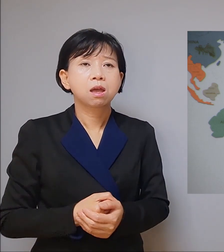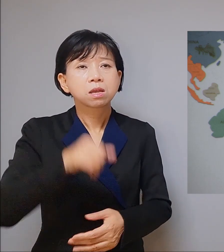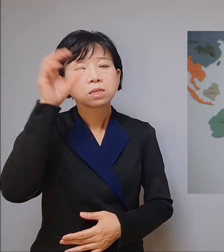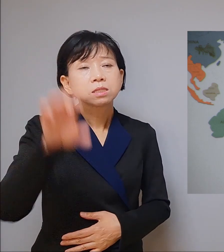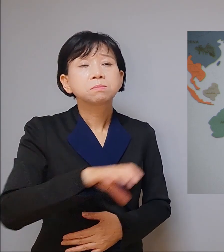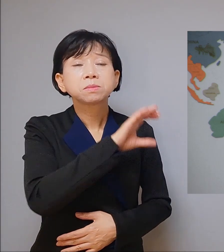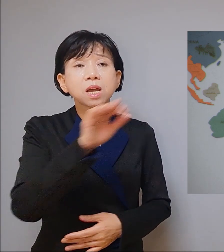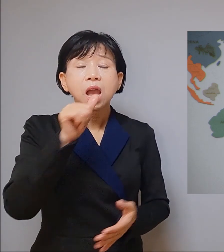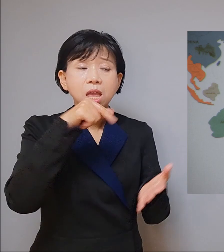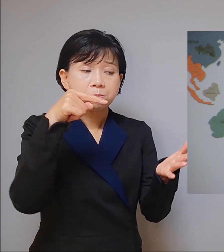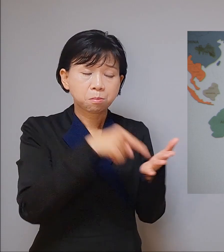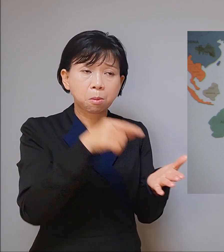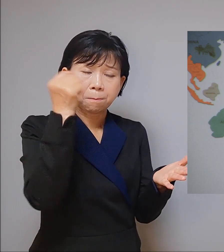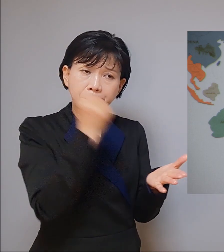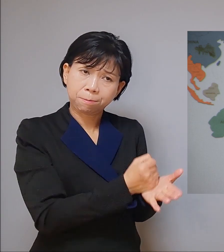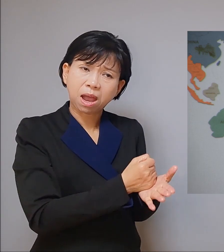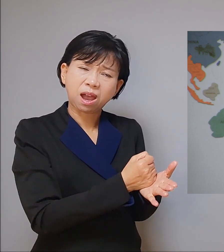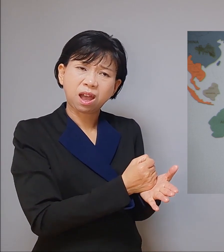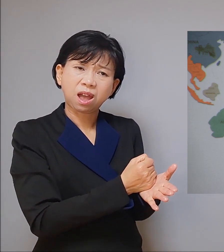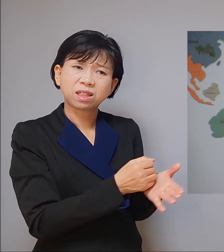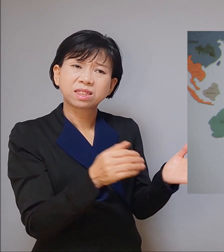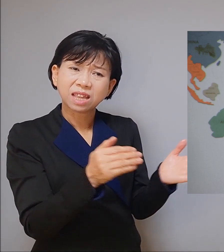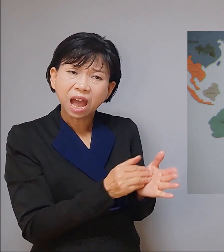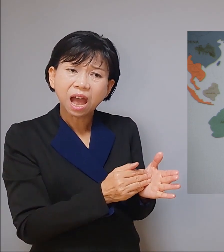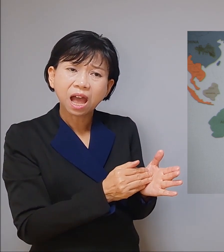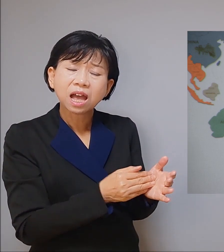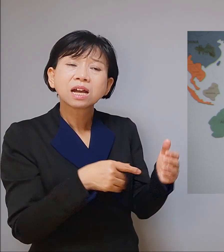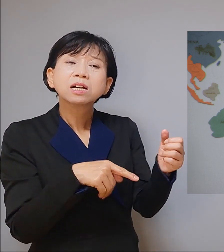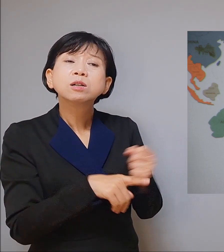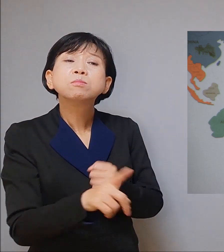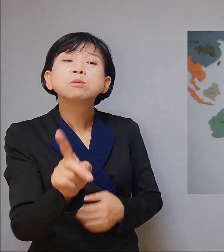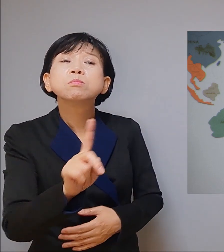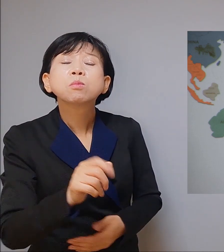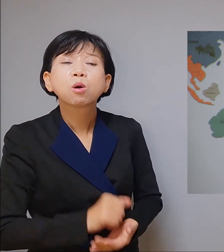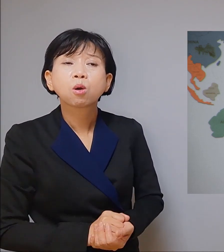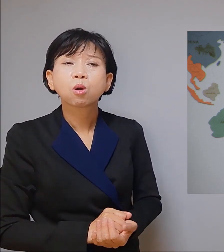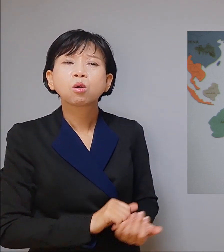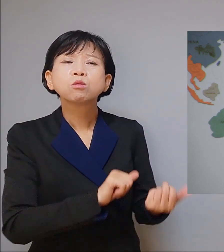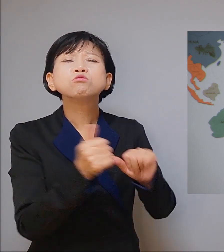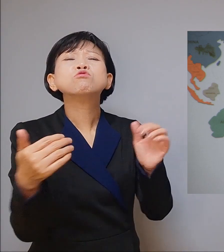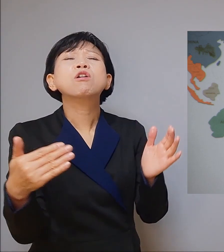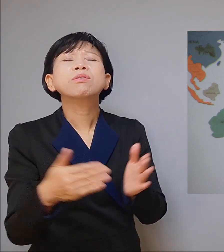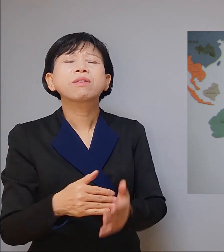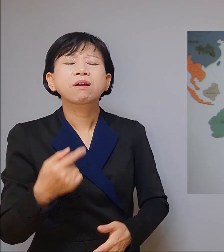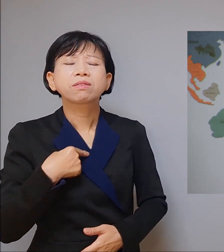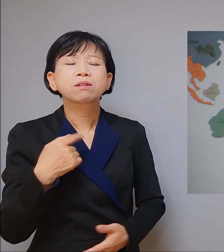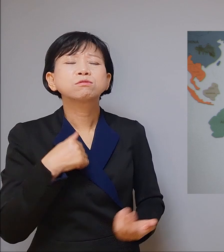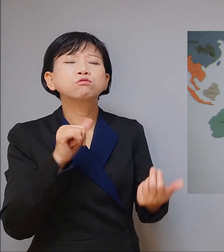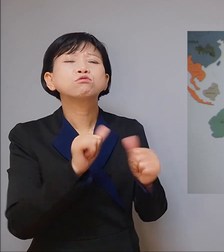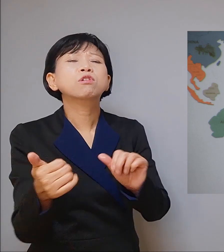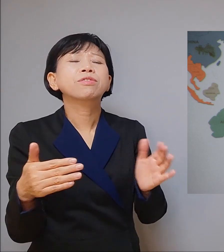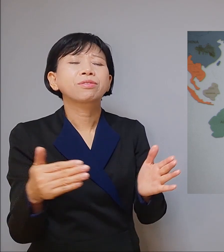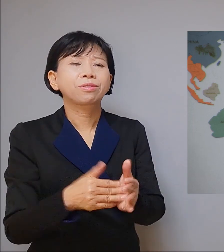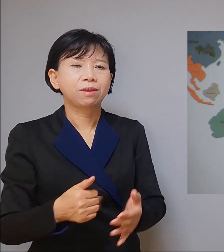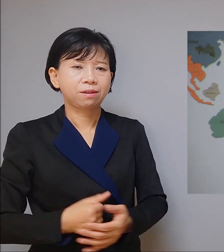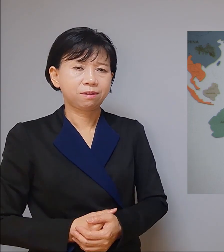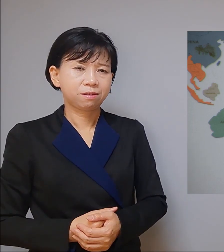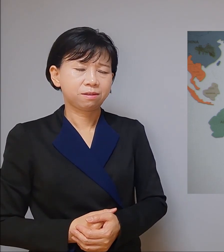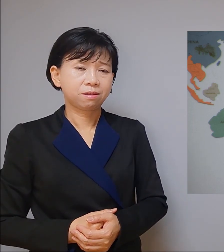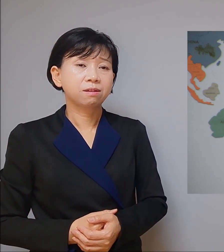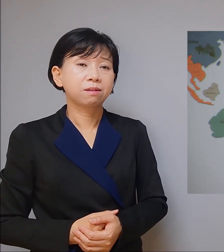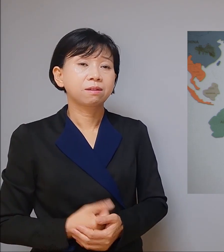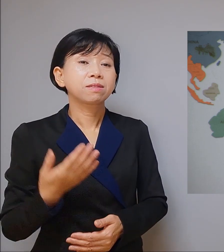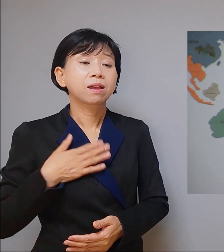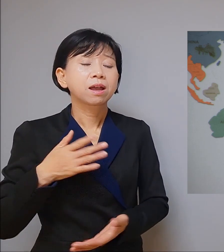십자가에 못 박혔다는 말은 죽었다는 말입니다. 예수님, 내 마음에 들어오세요. 내가 예수님을 영접합니다. 내가 예수님을